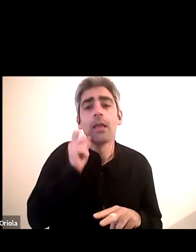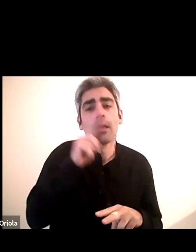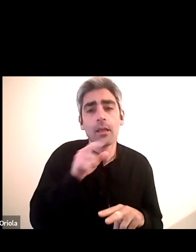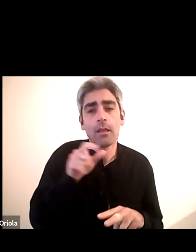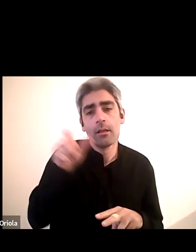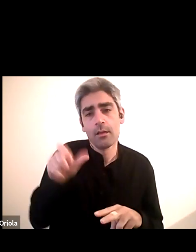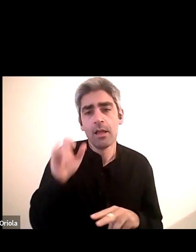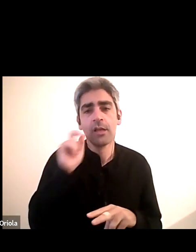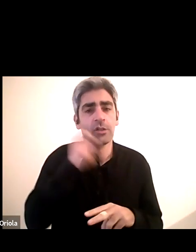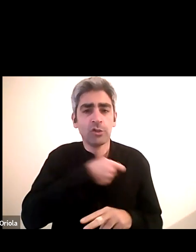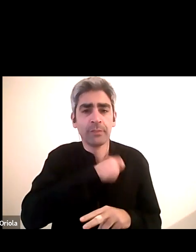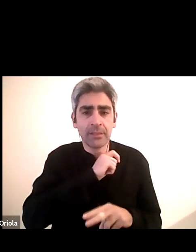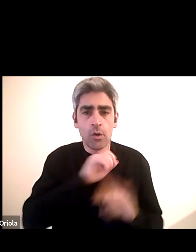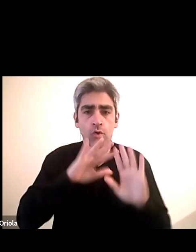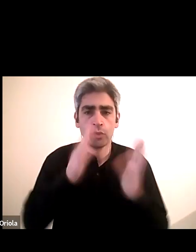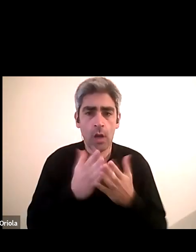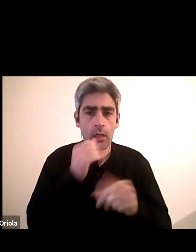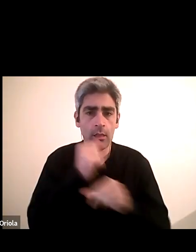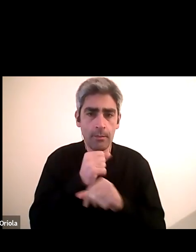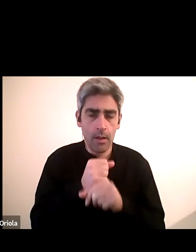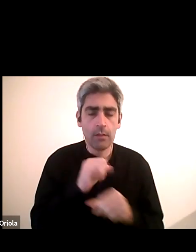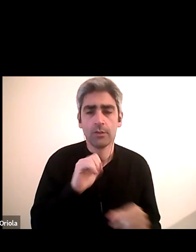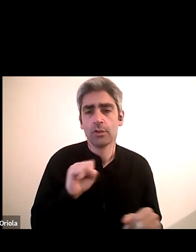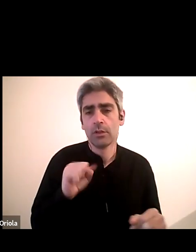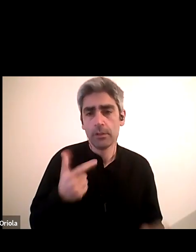a Inspeção-Geral de Trabalho. Ora bem,